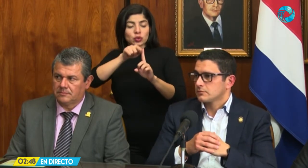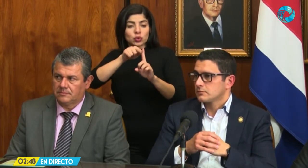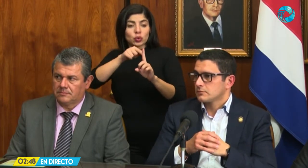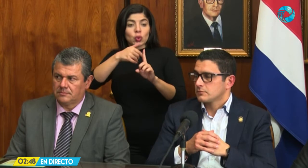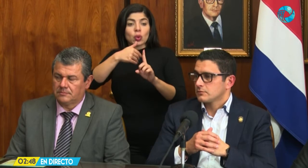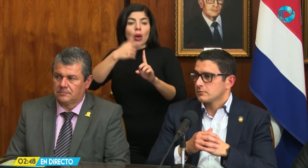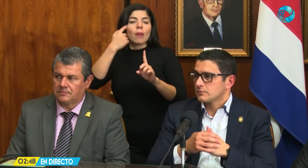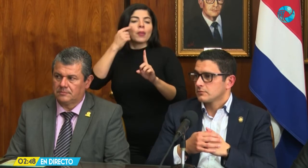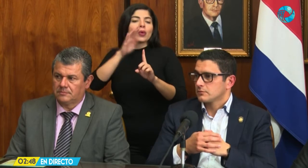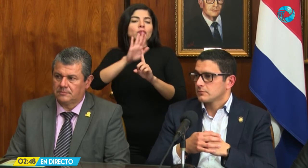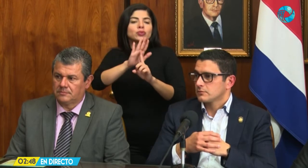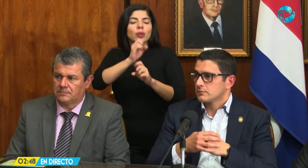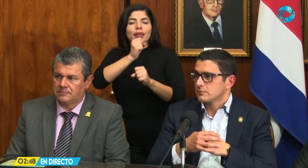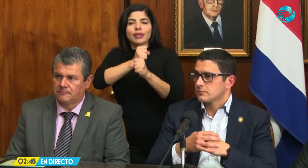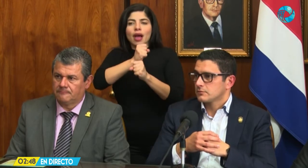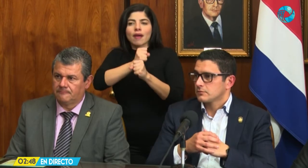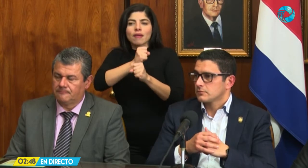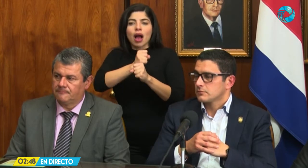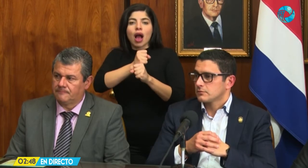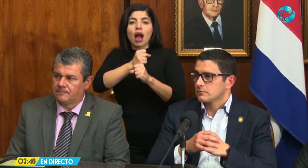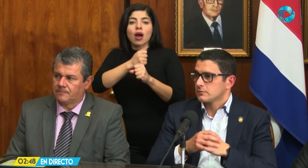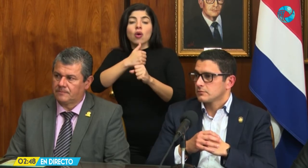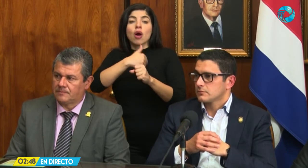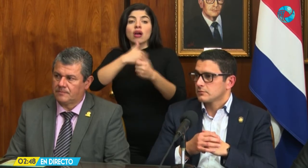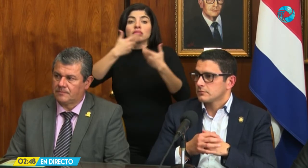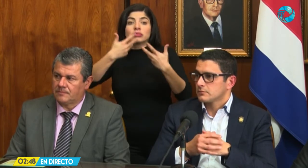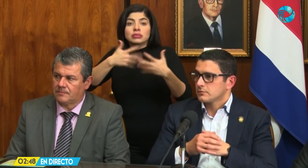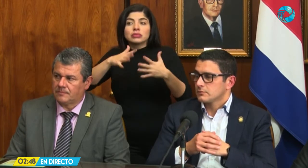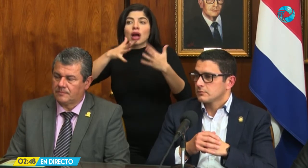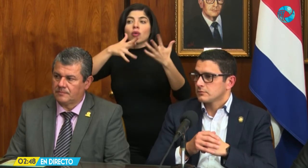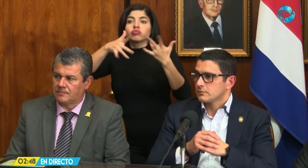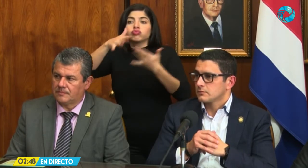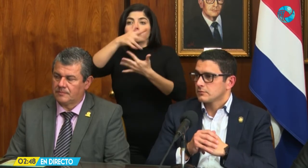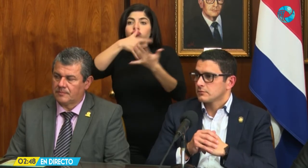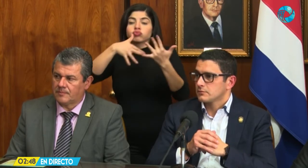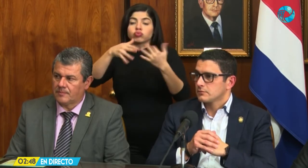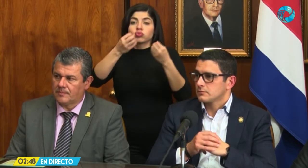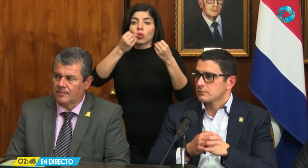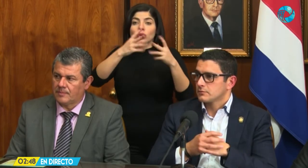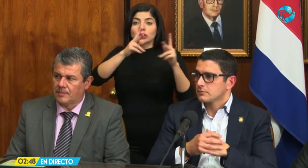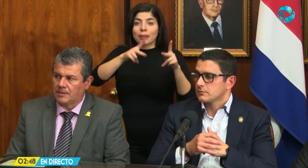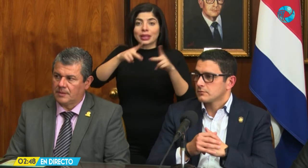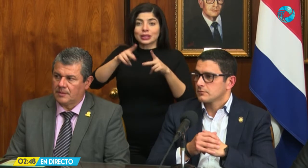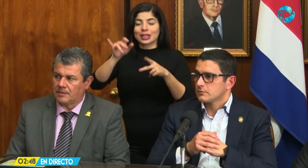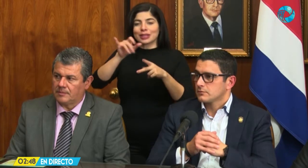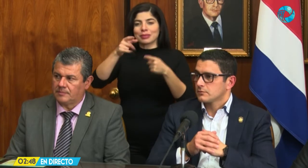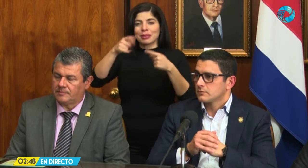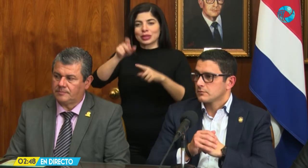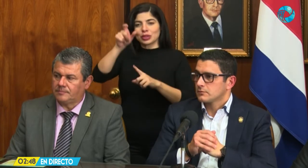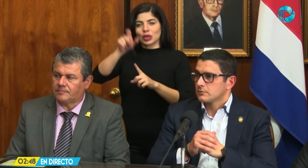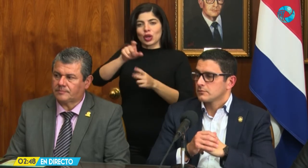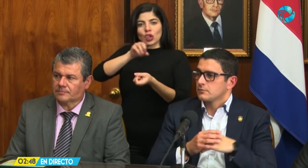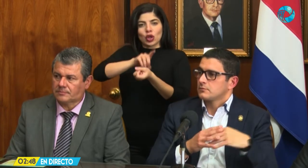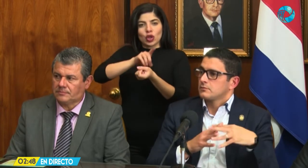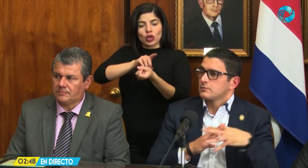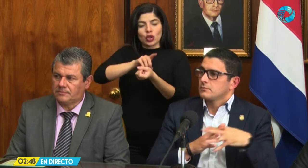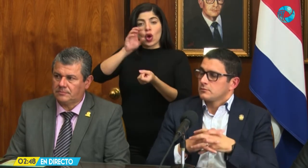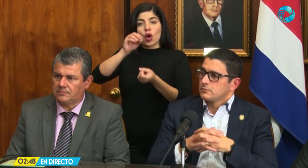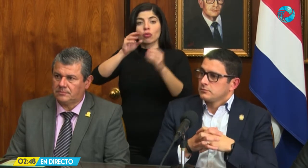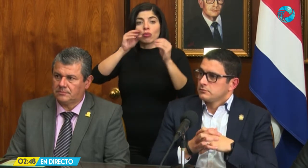por su trabajo, ¿verdad?, una exposición importante con gran cantidad de gente, como el médico o el